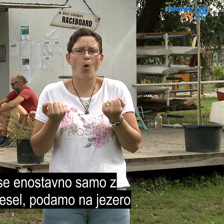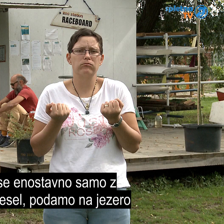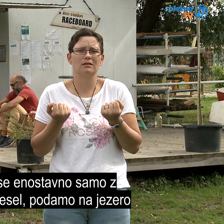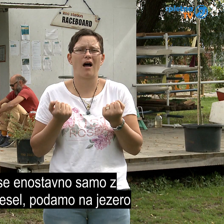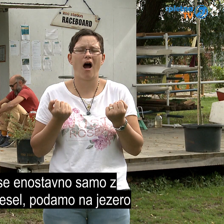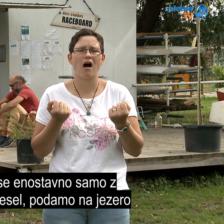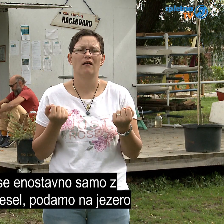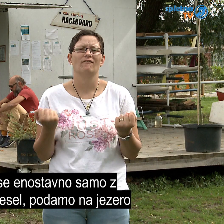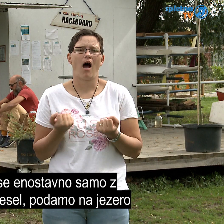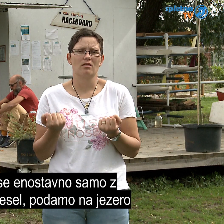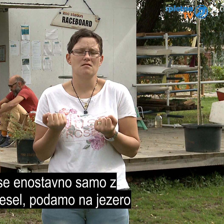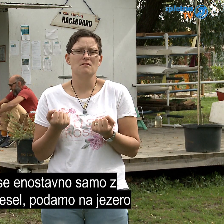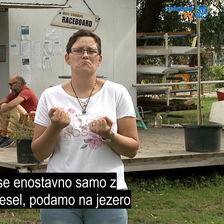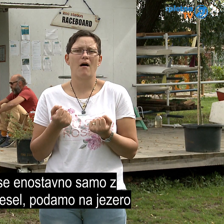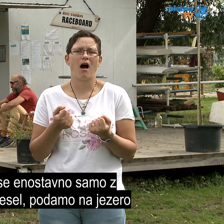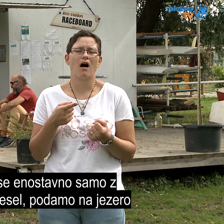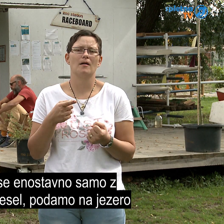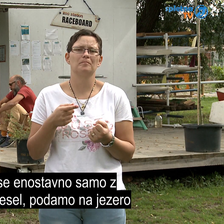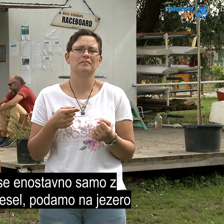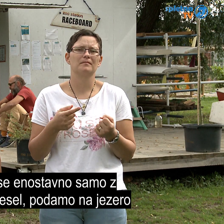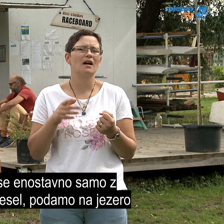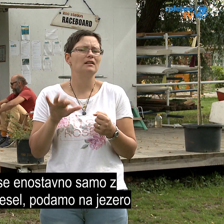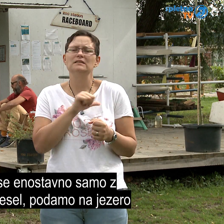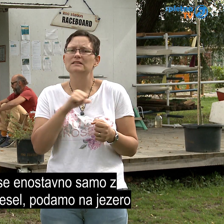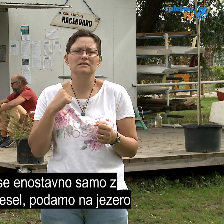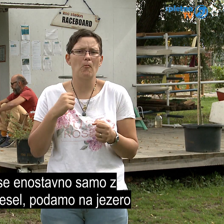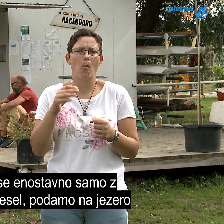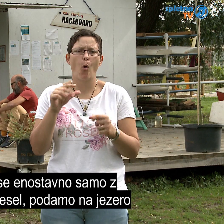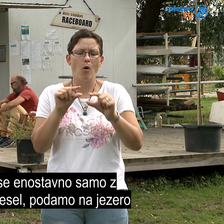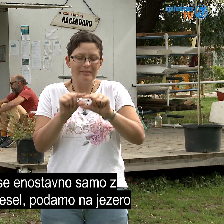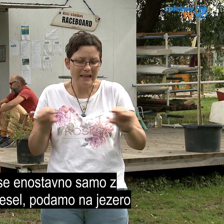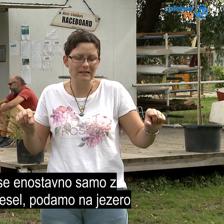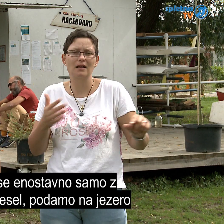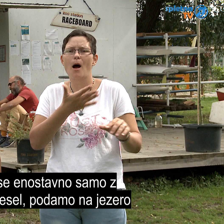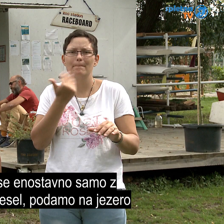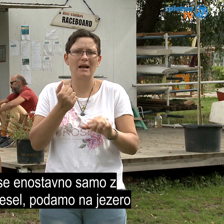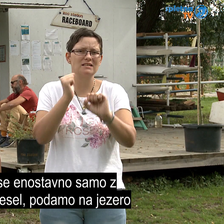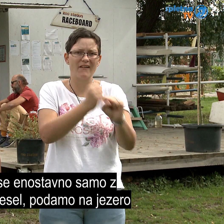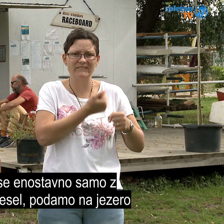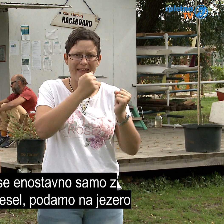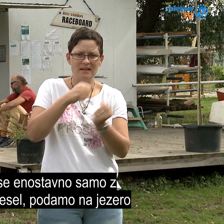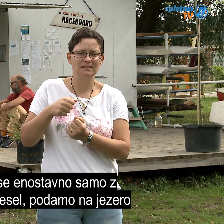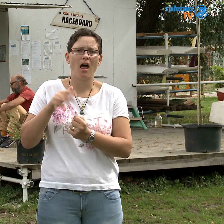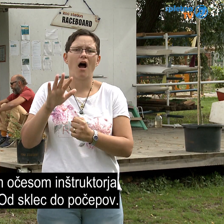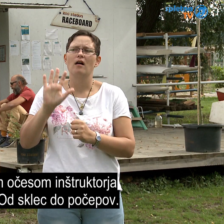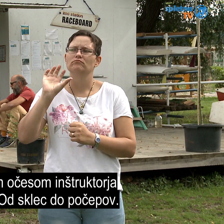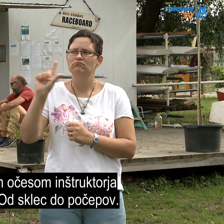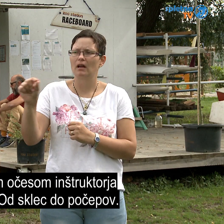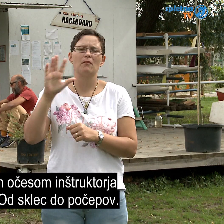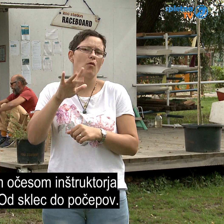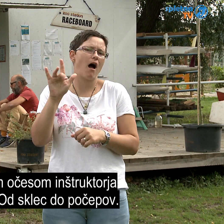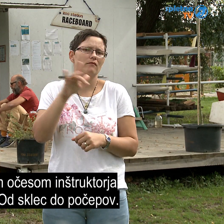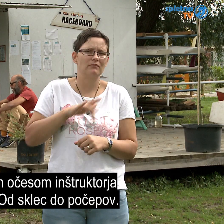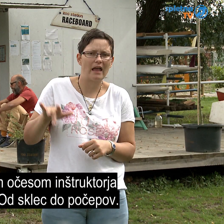supih, kjer se enostavno samo z deskami, brez vesel, podamo na jezero in pod